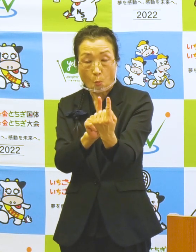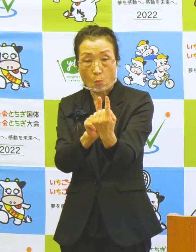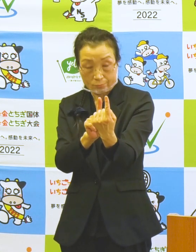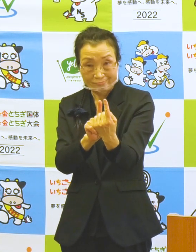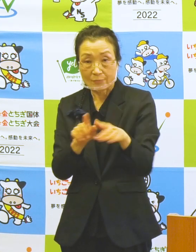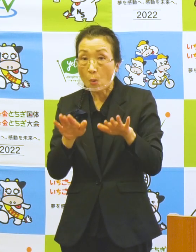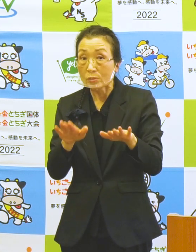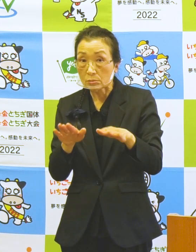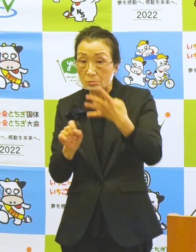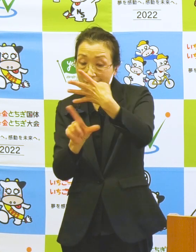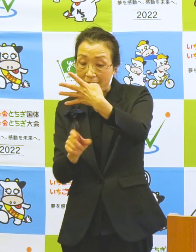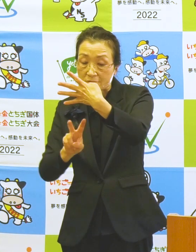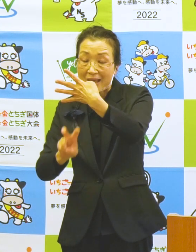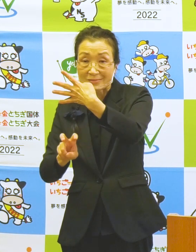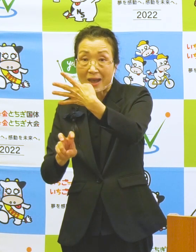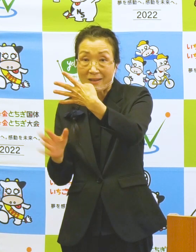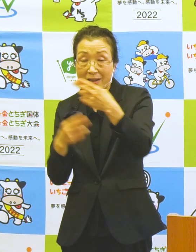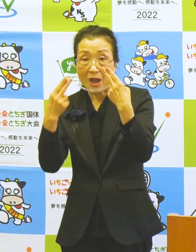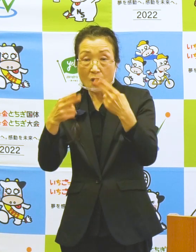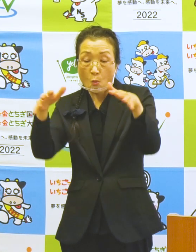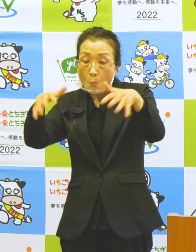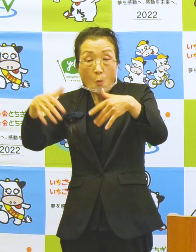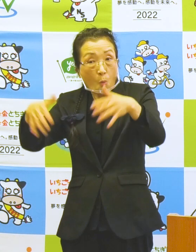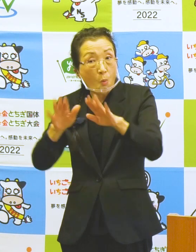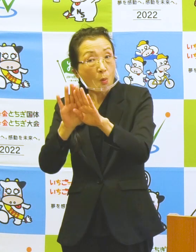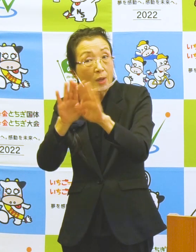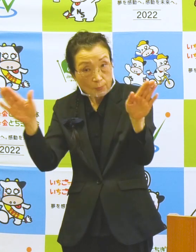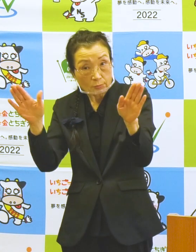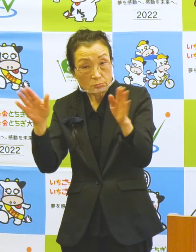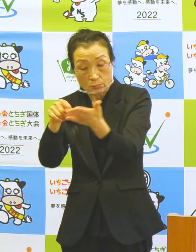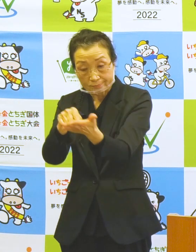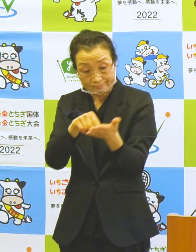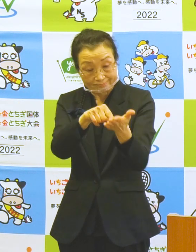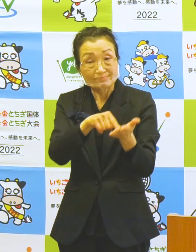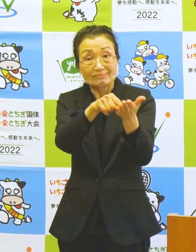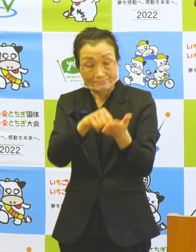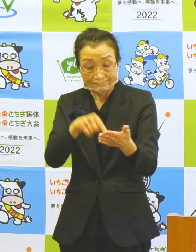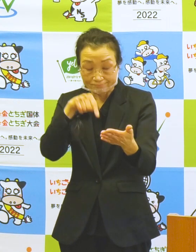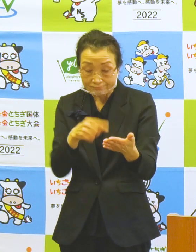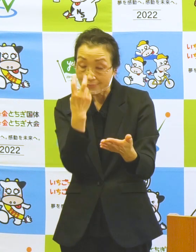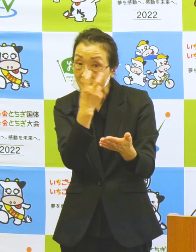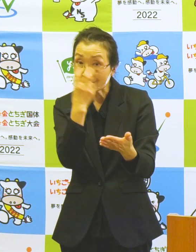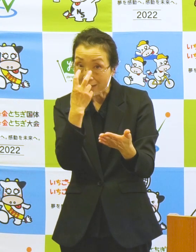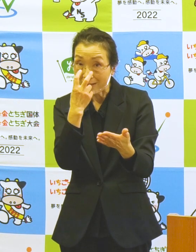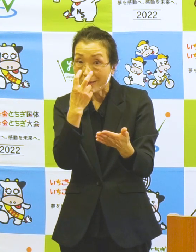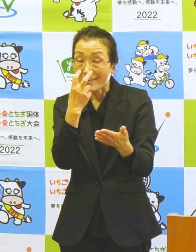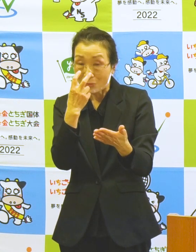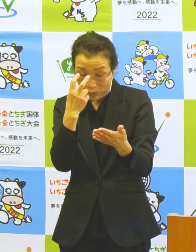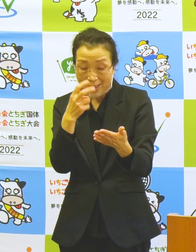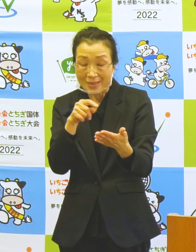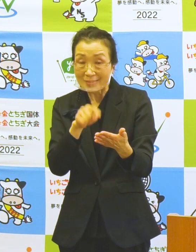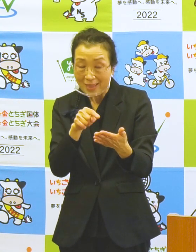日4月20日から公募を開始し、応募があった取り組む内容を審査の上補助対象者を